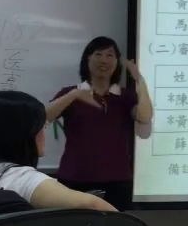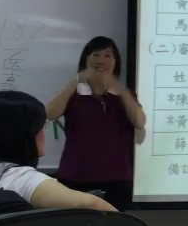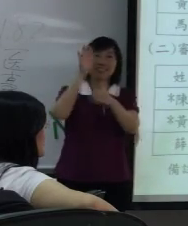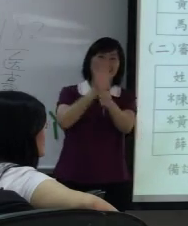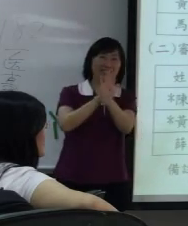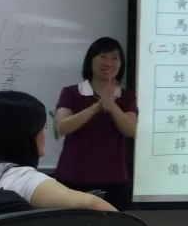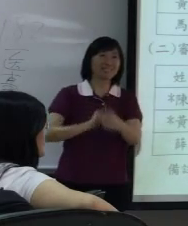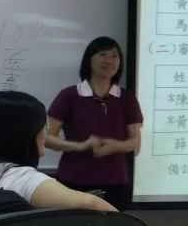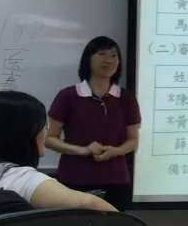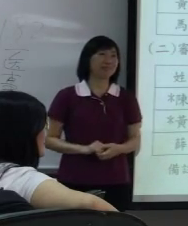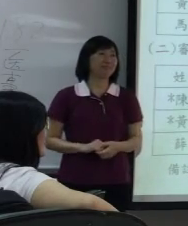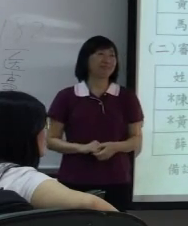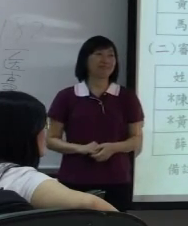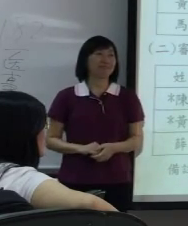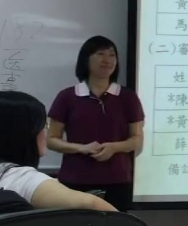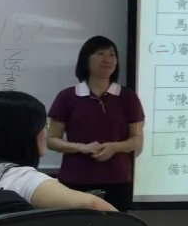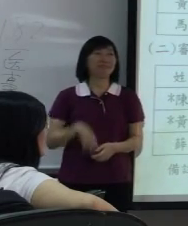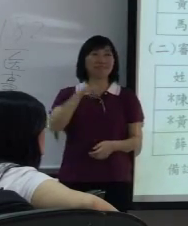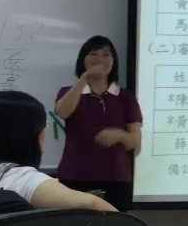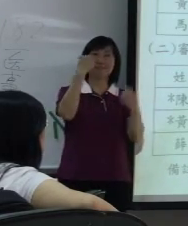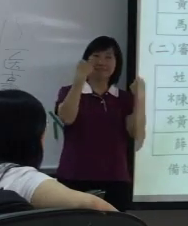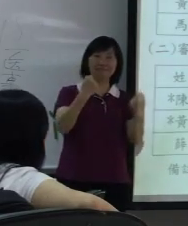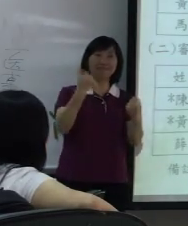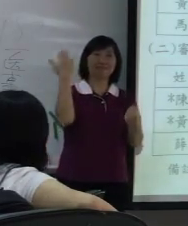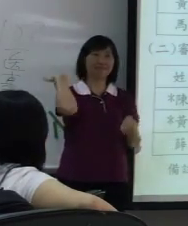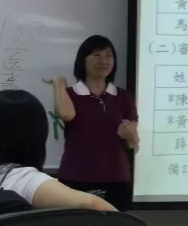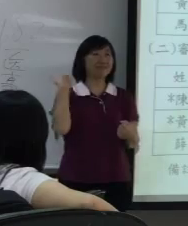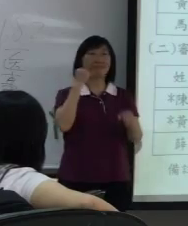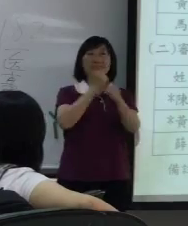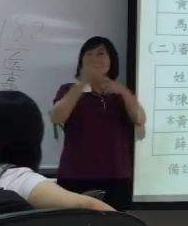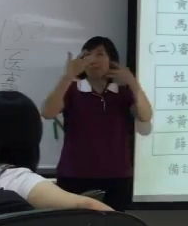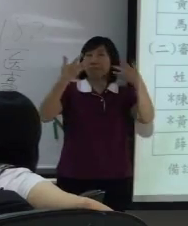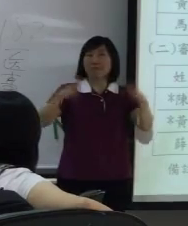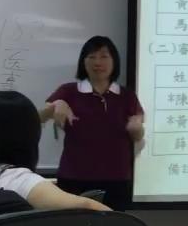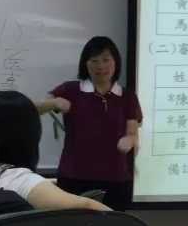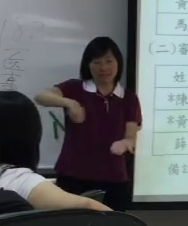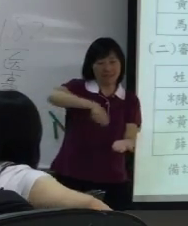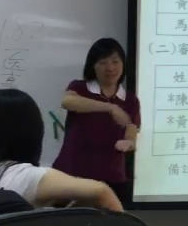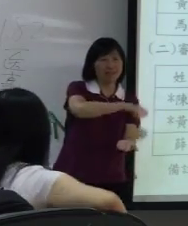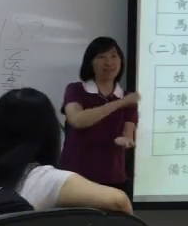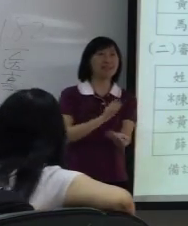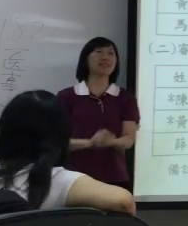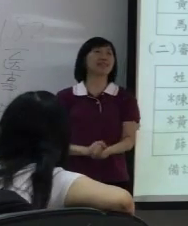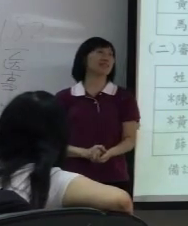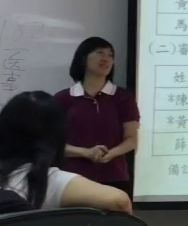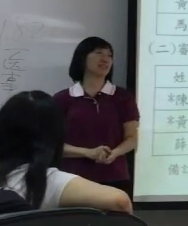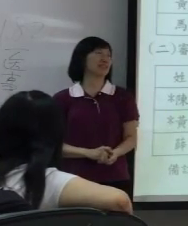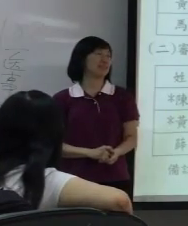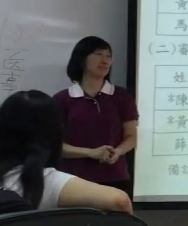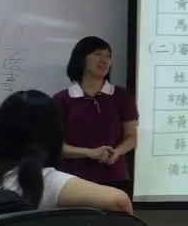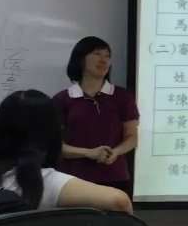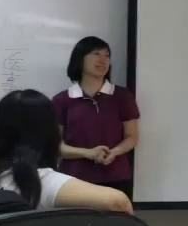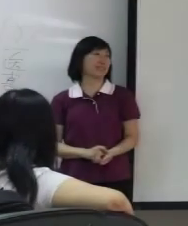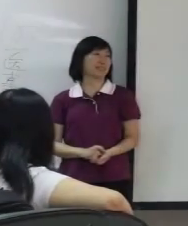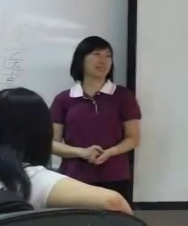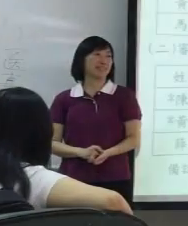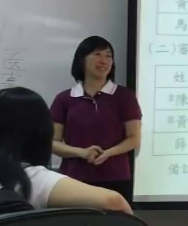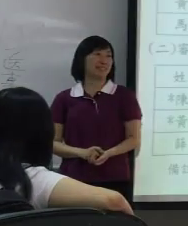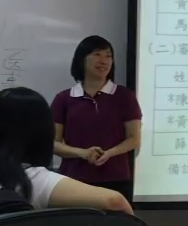手，他在幕后做了很多编剧啊，做了很多这